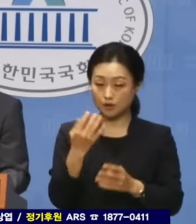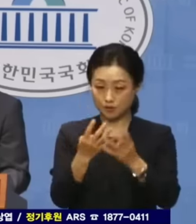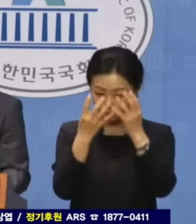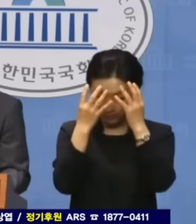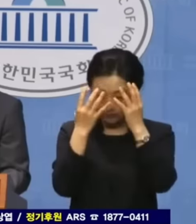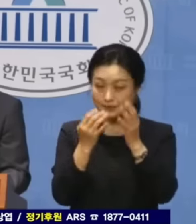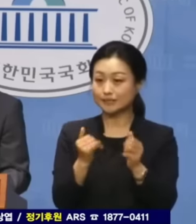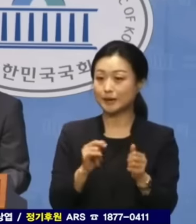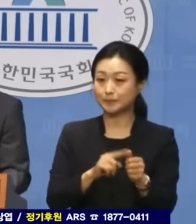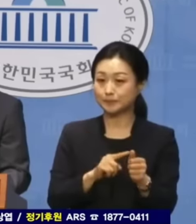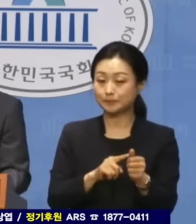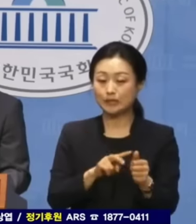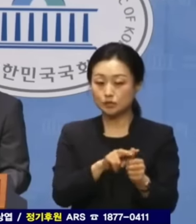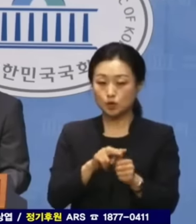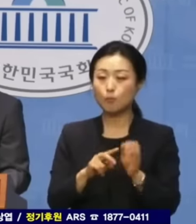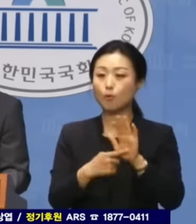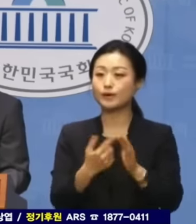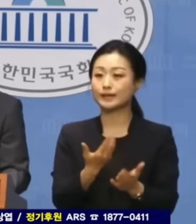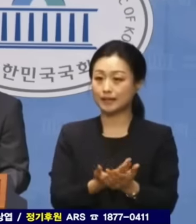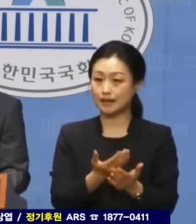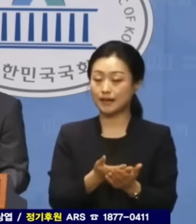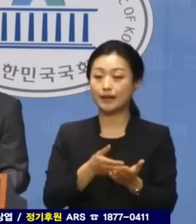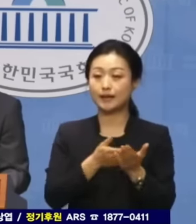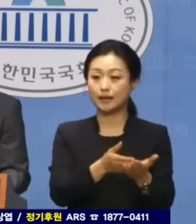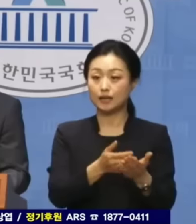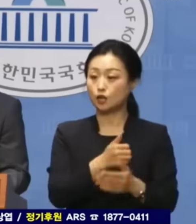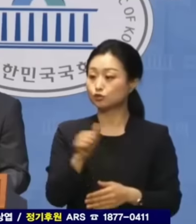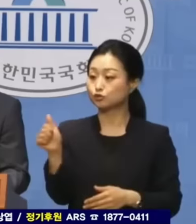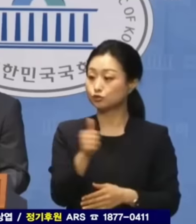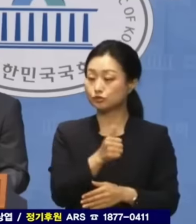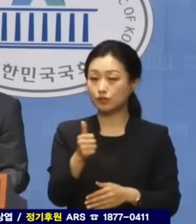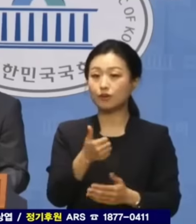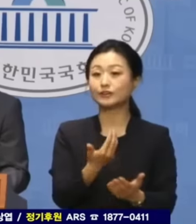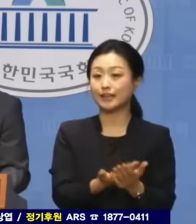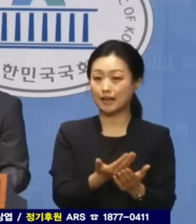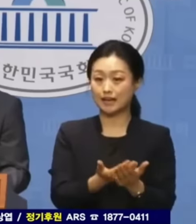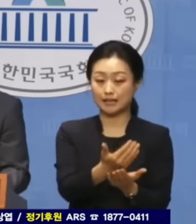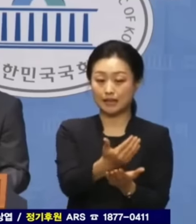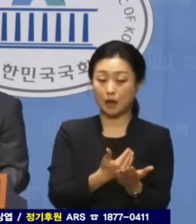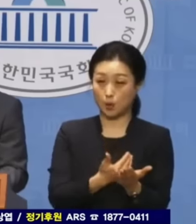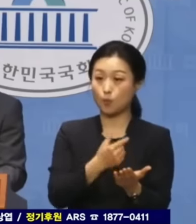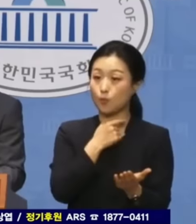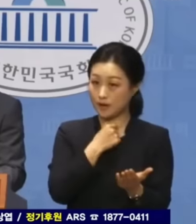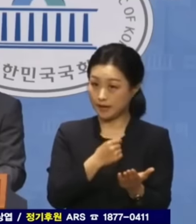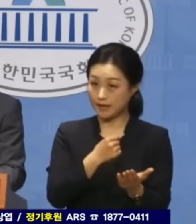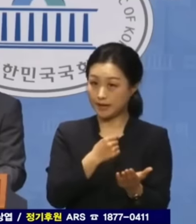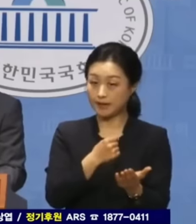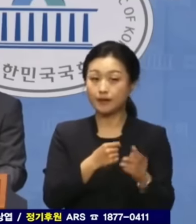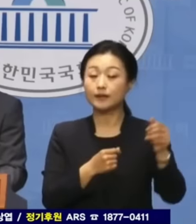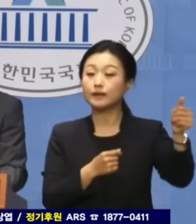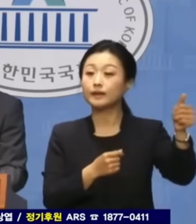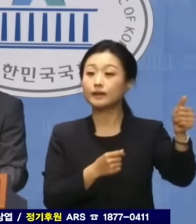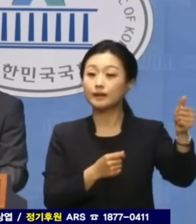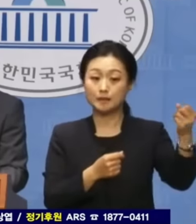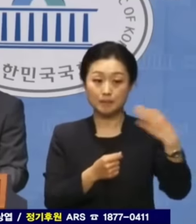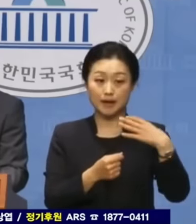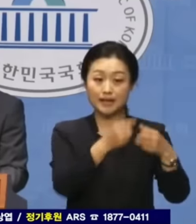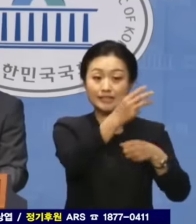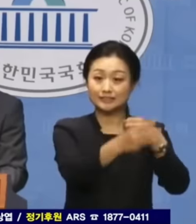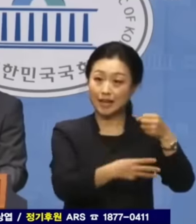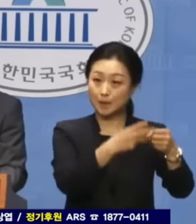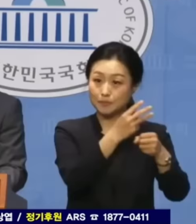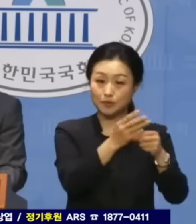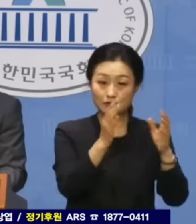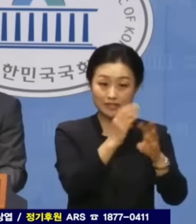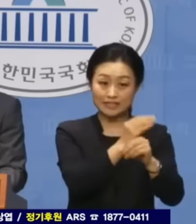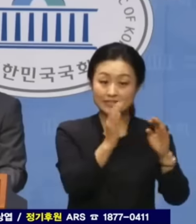수감자가 정보 공개 청구를 통해 출정 기록을 요청했고 구치소 측이 주장했던 3년의